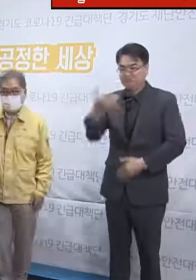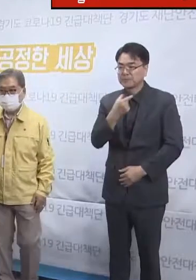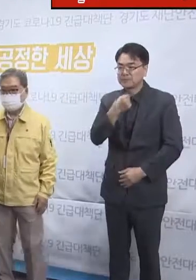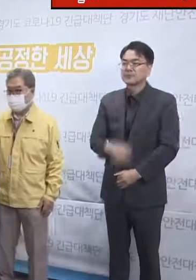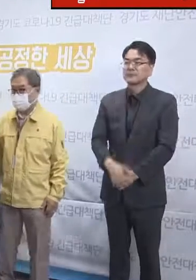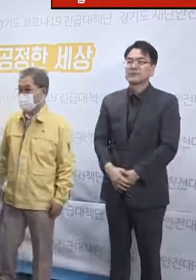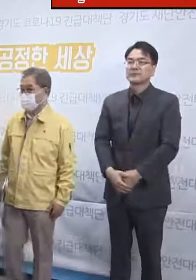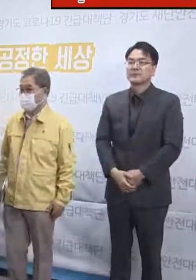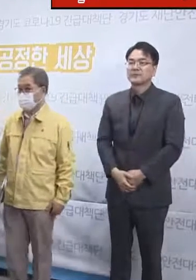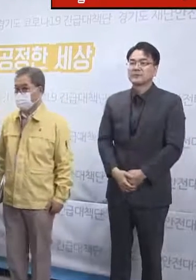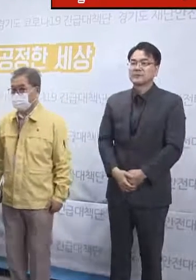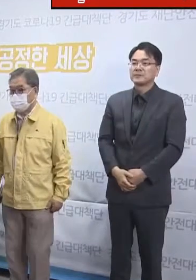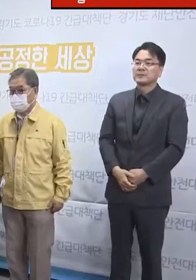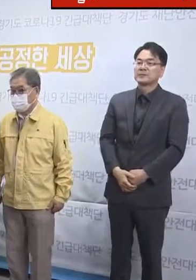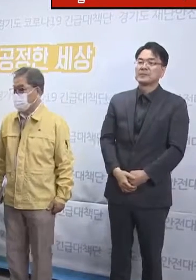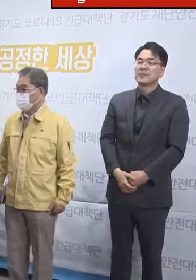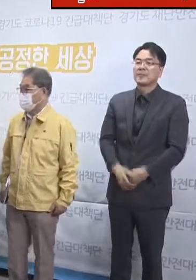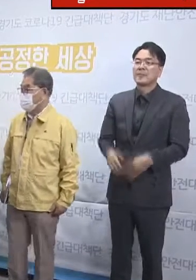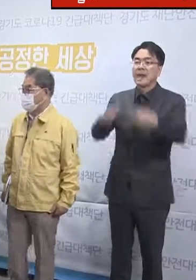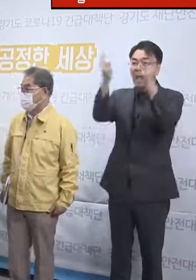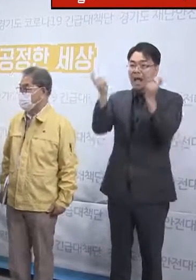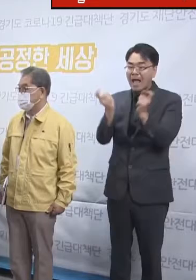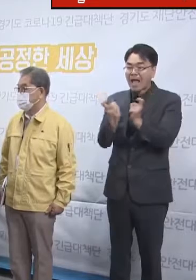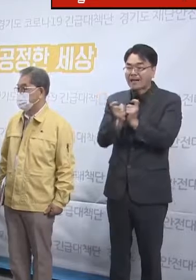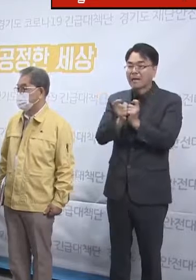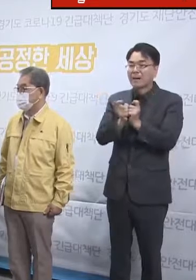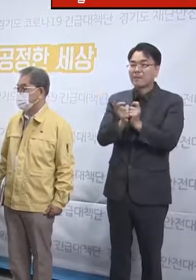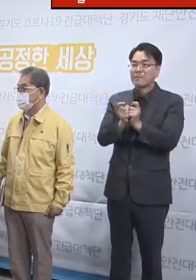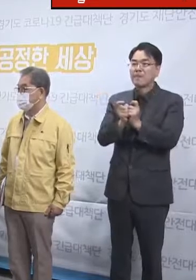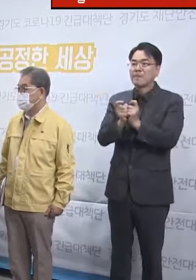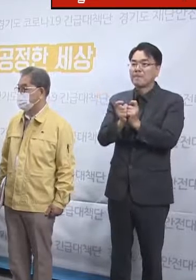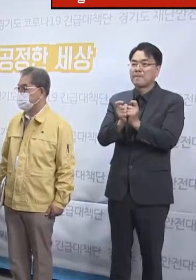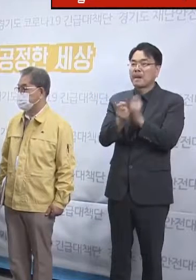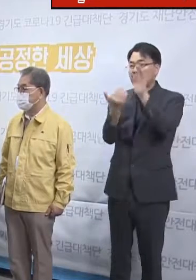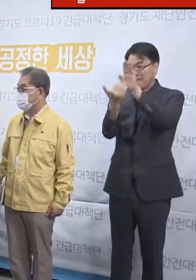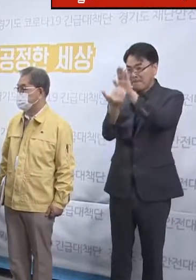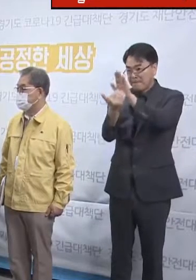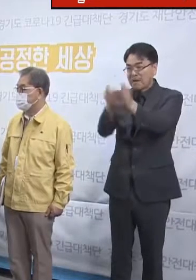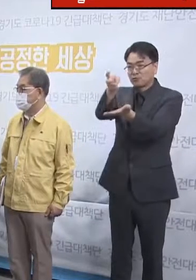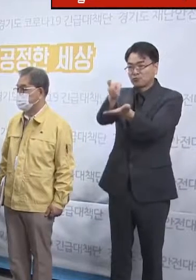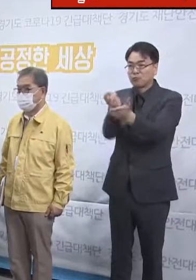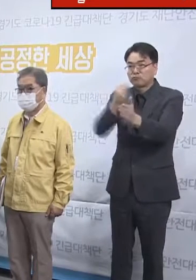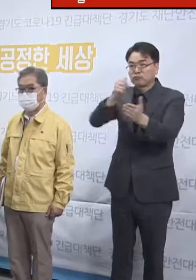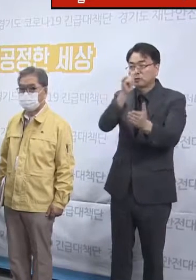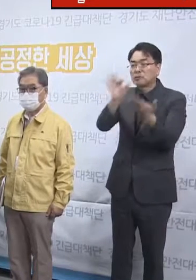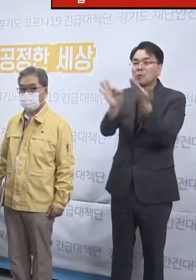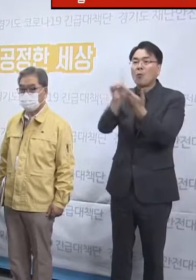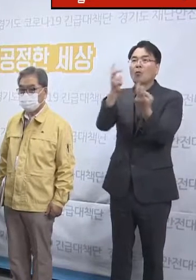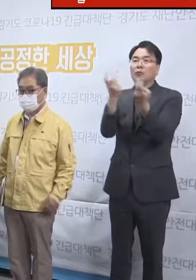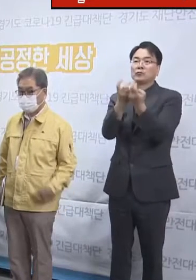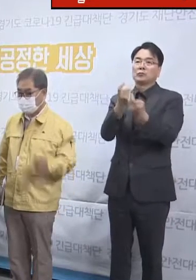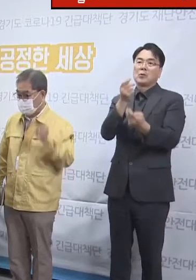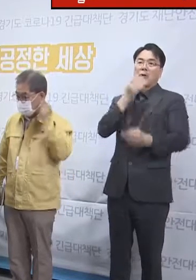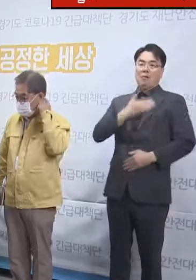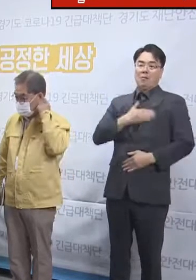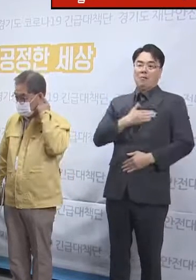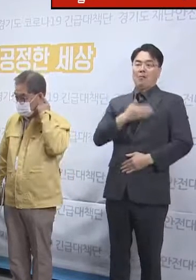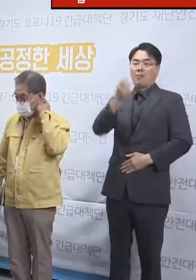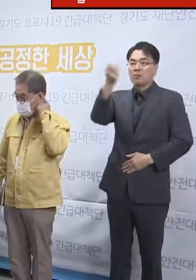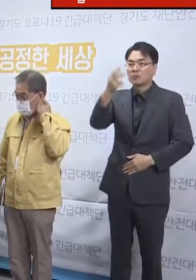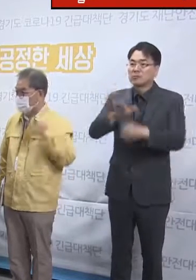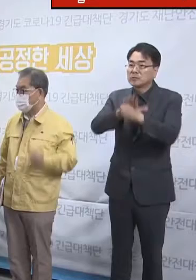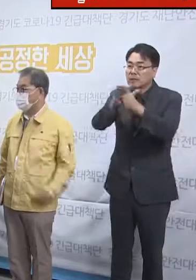네. 개인 방역 수칙 준수 행정 명령의 경우 위반 사항을 어떻게 확인할 수 있는지, 그리고